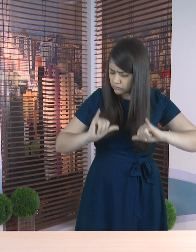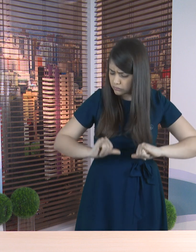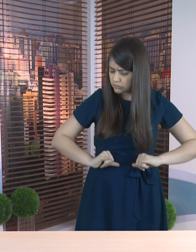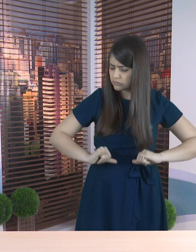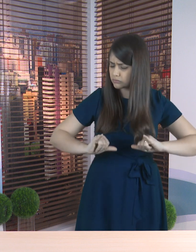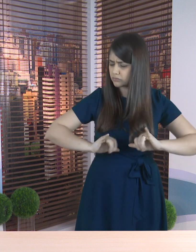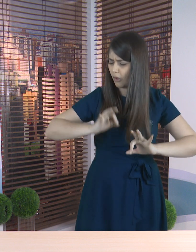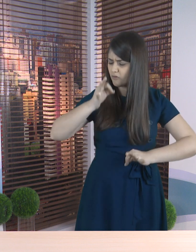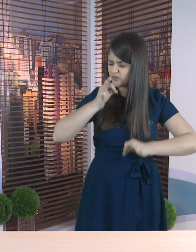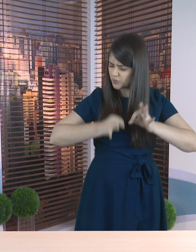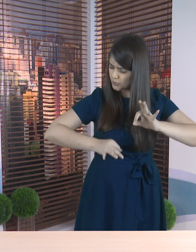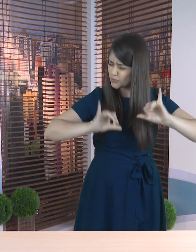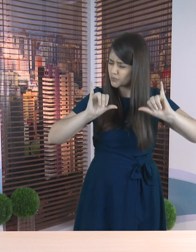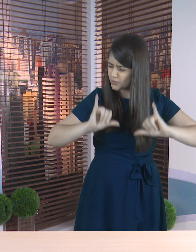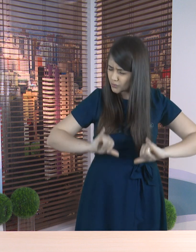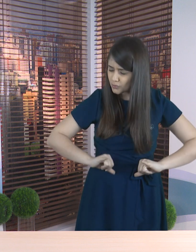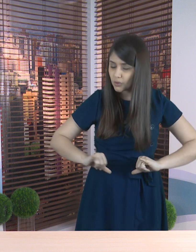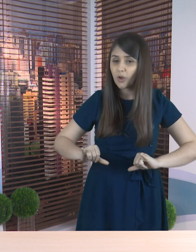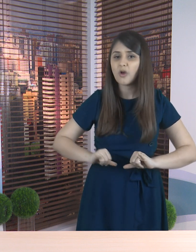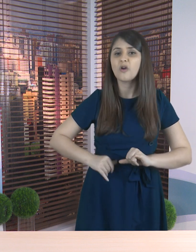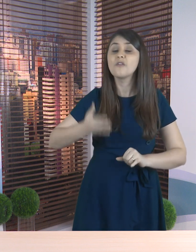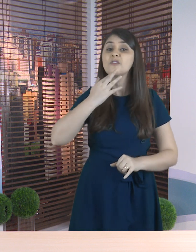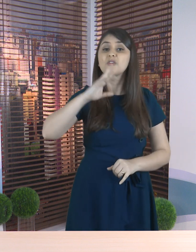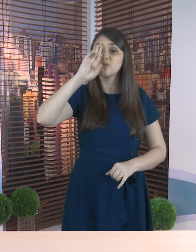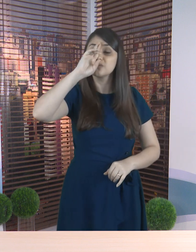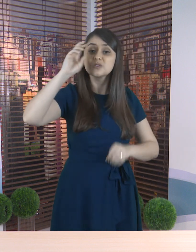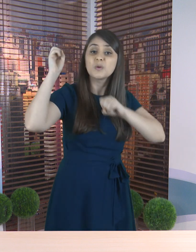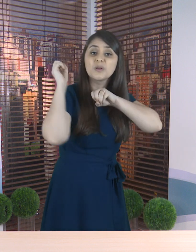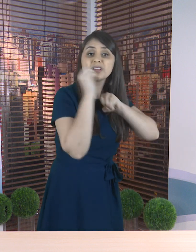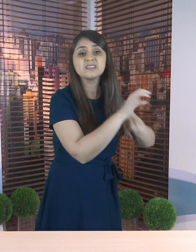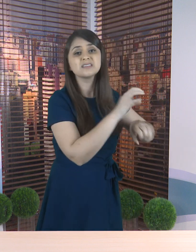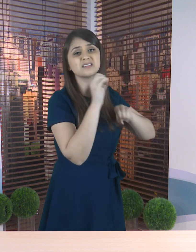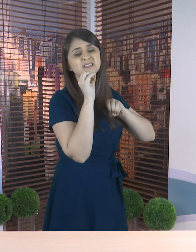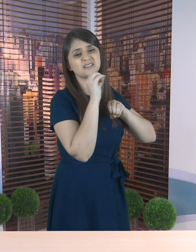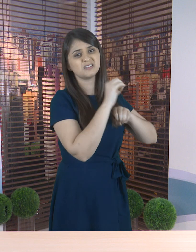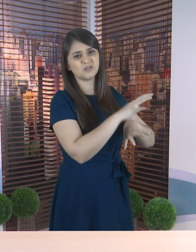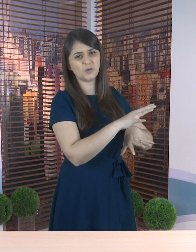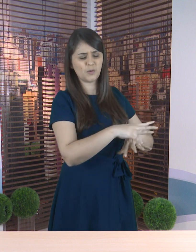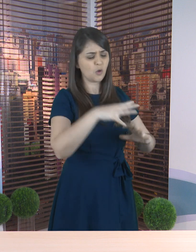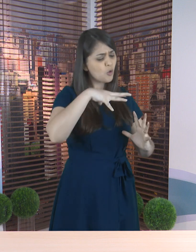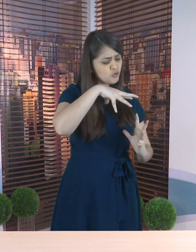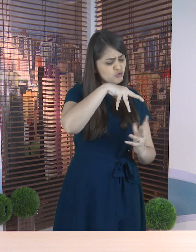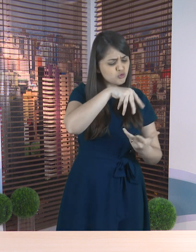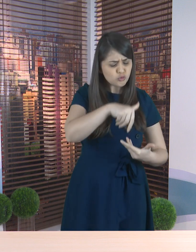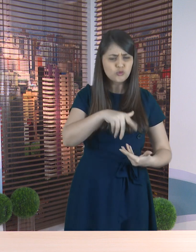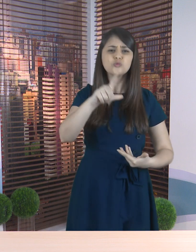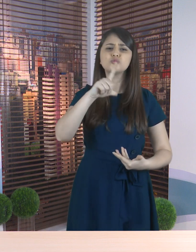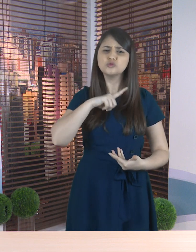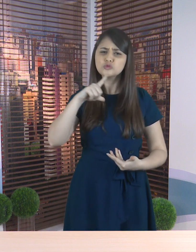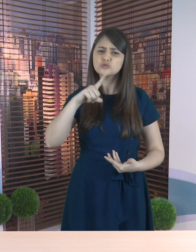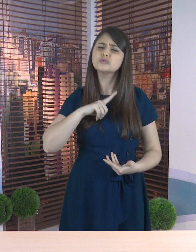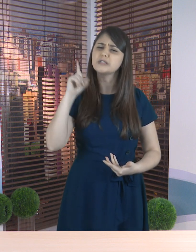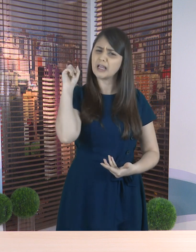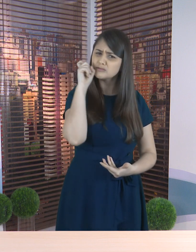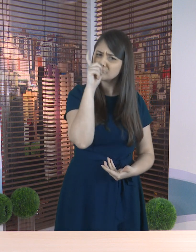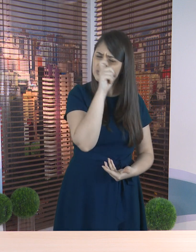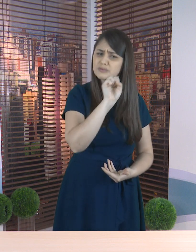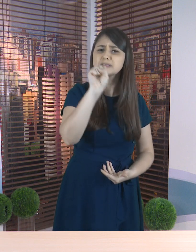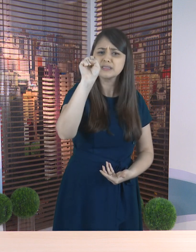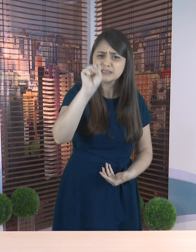O Cristo dirige essas palavras ao círculo mais íntimo dos seus discípulos. Se Jó seguisse o conselho